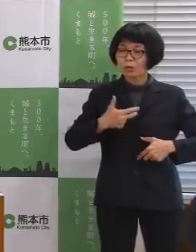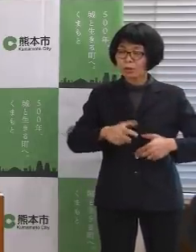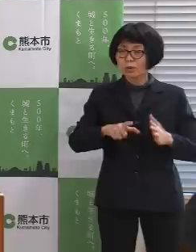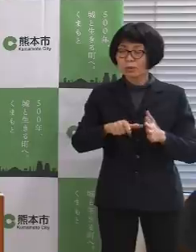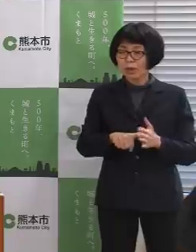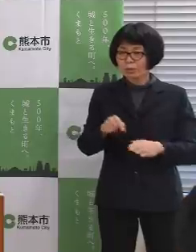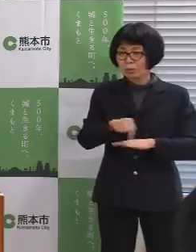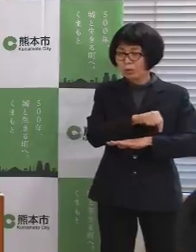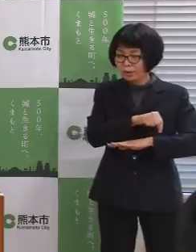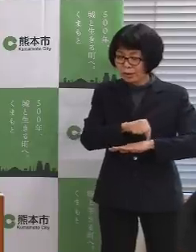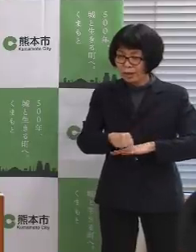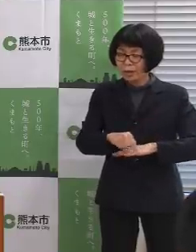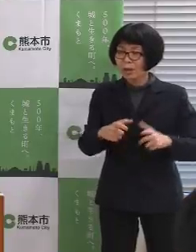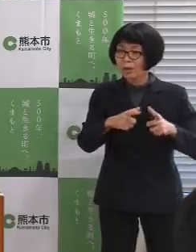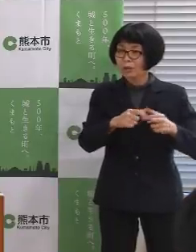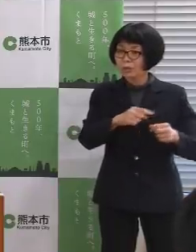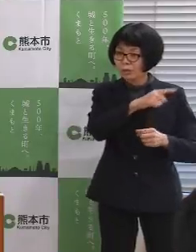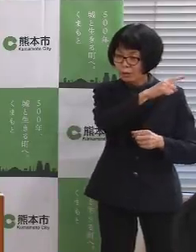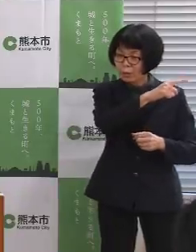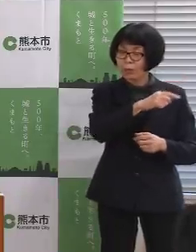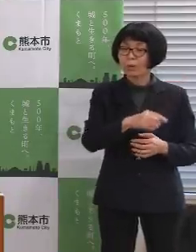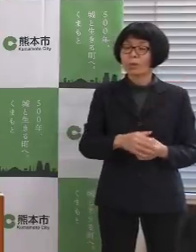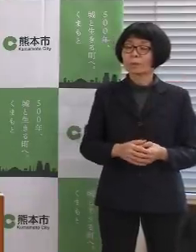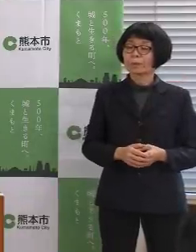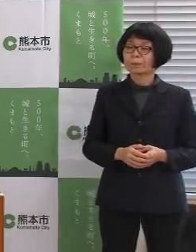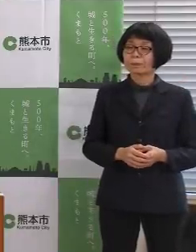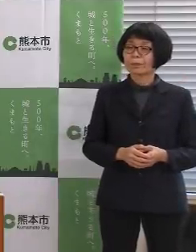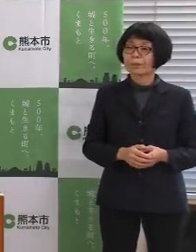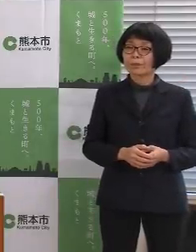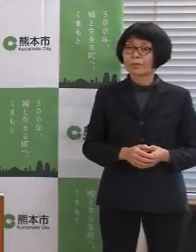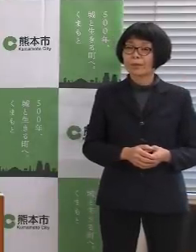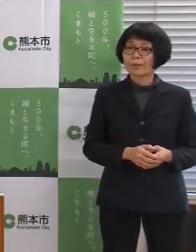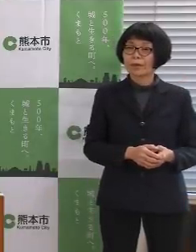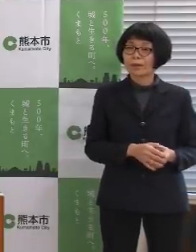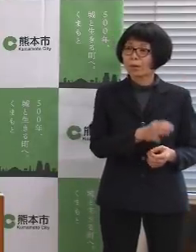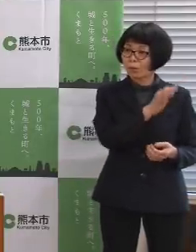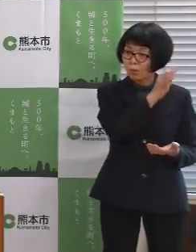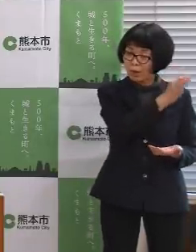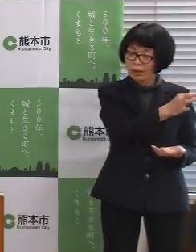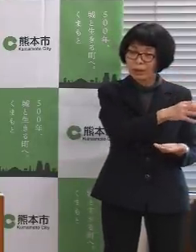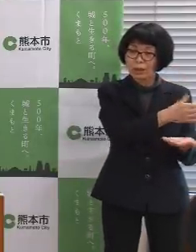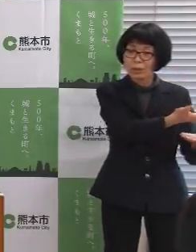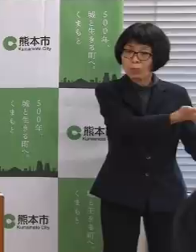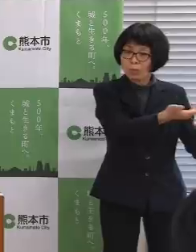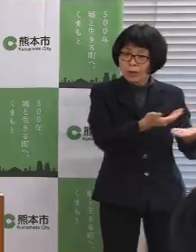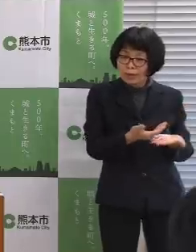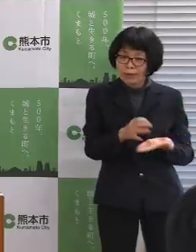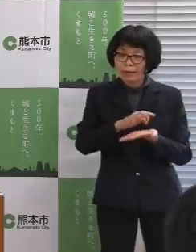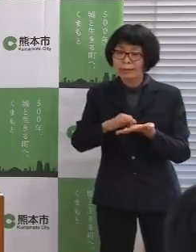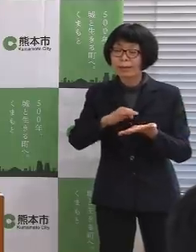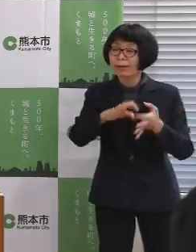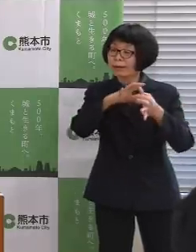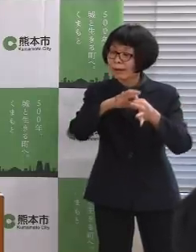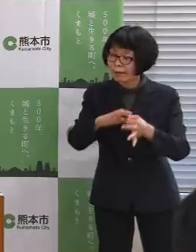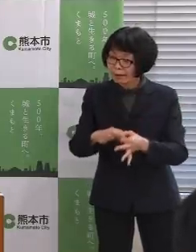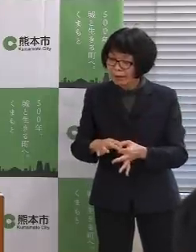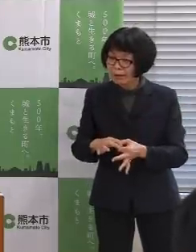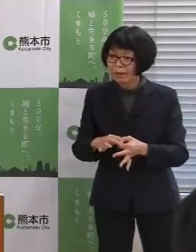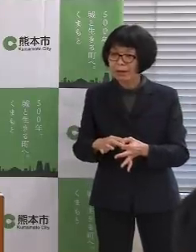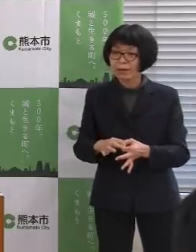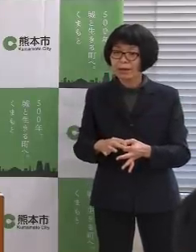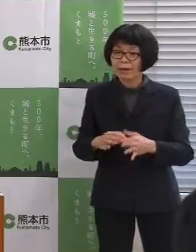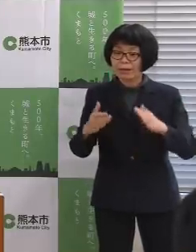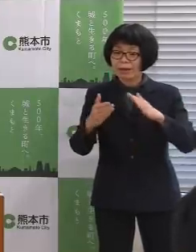今まあ、国のそういう財源は使いながらもですね、そういう家賃